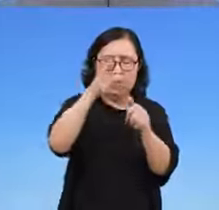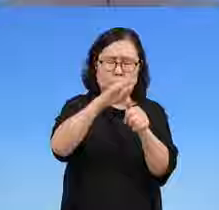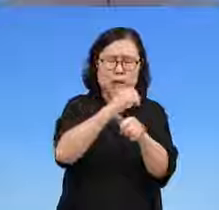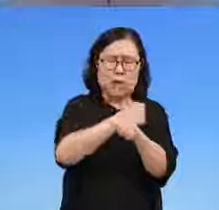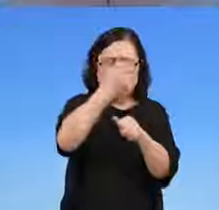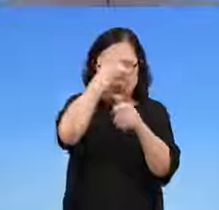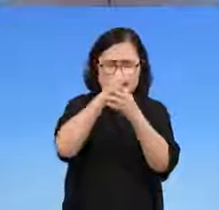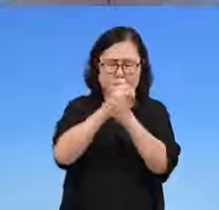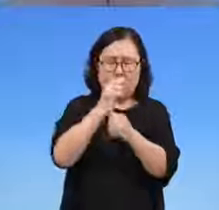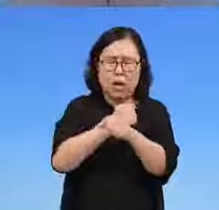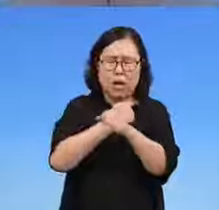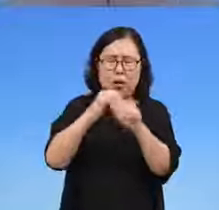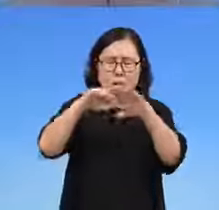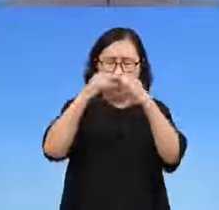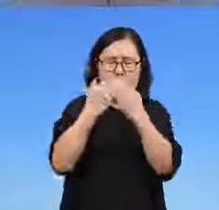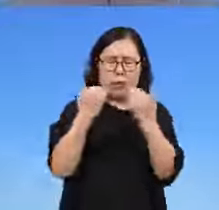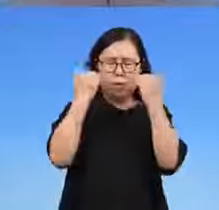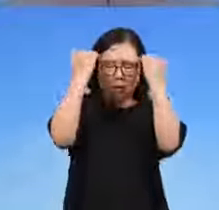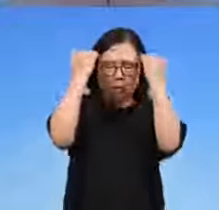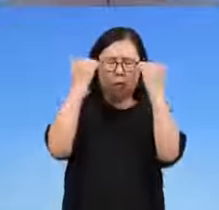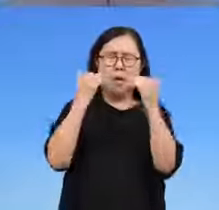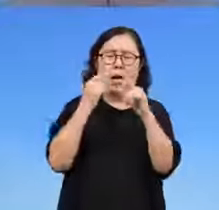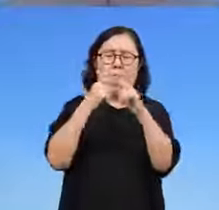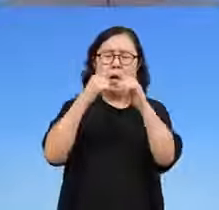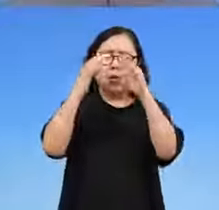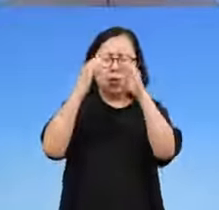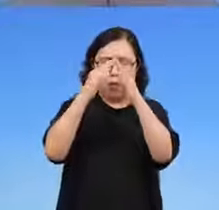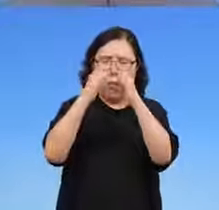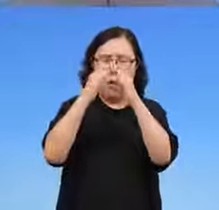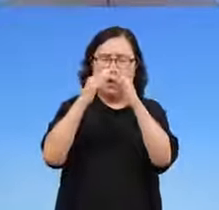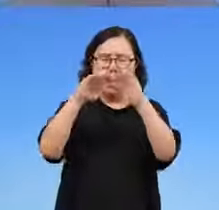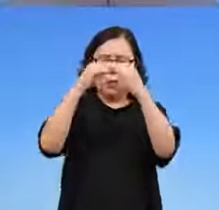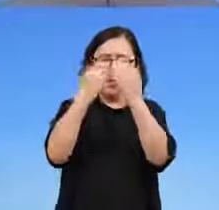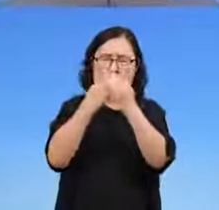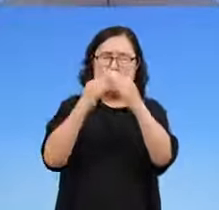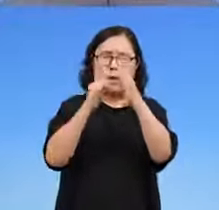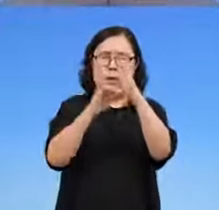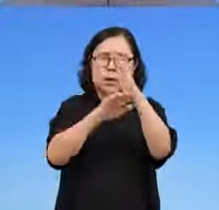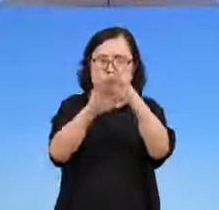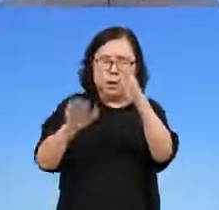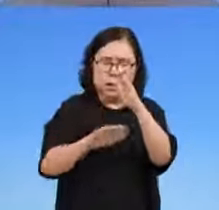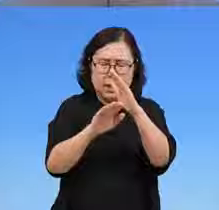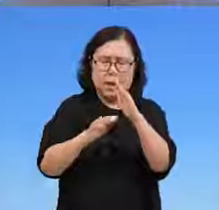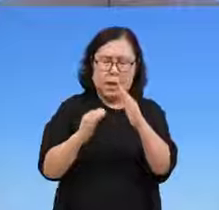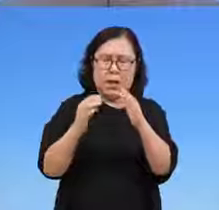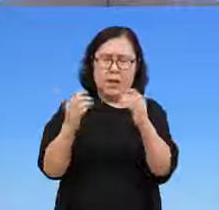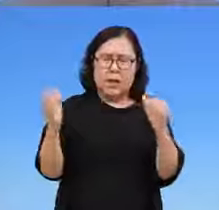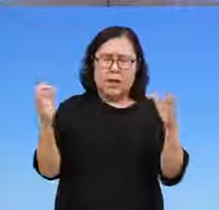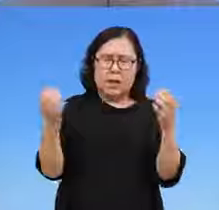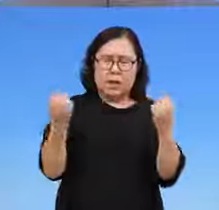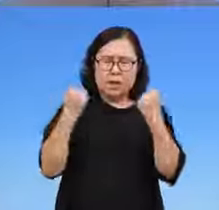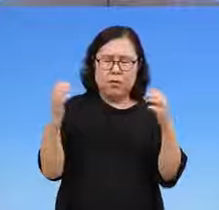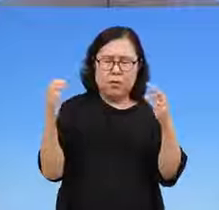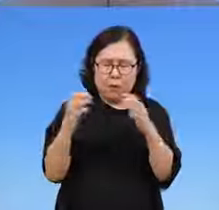기도하며 모든 기성세대와 모든 교회와 모든 가정이 합동작전을 이루며